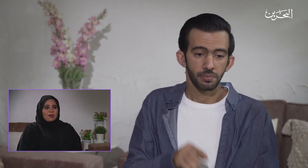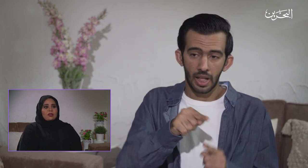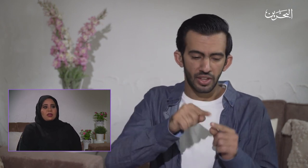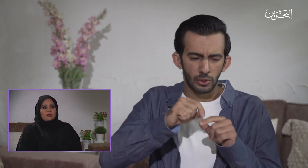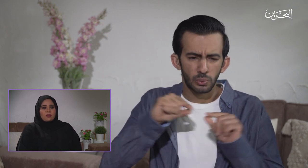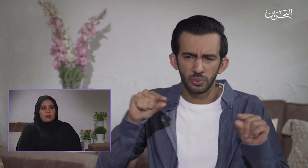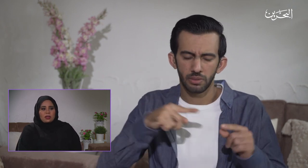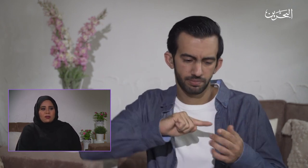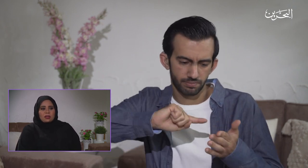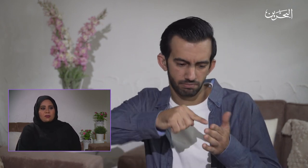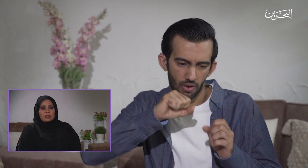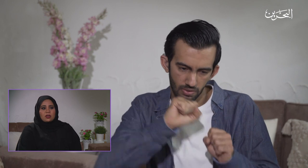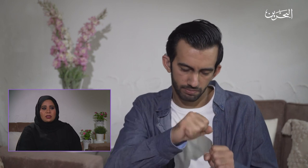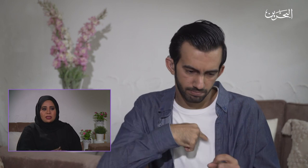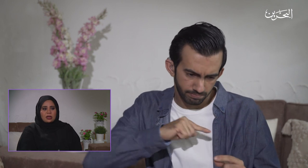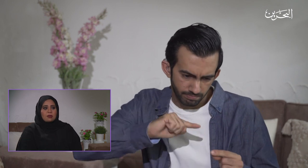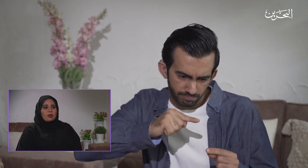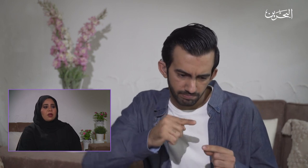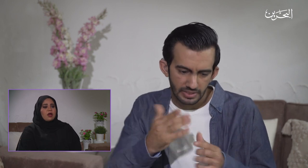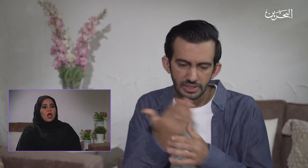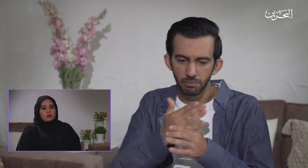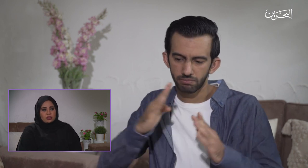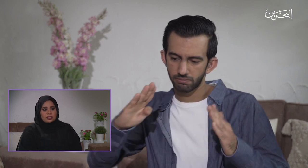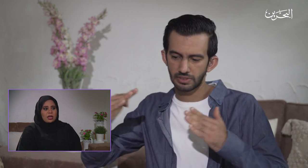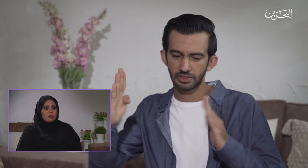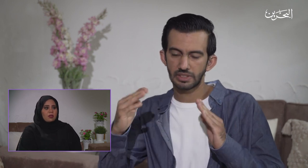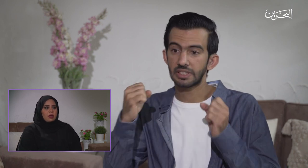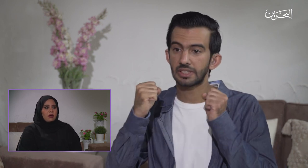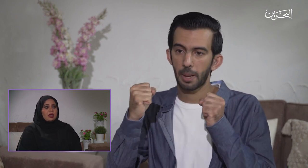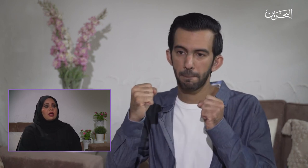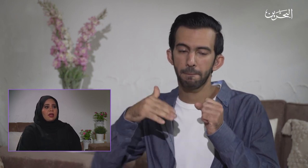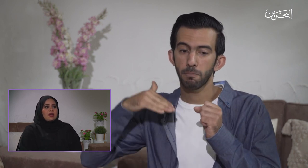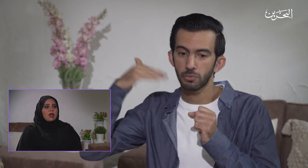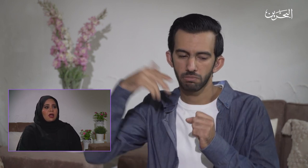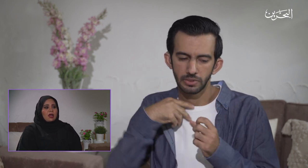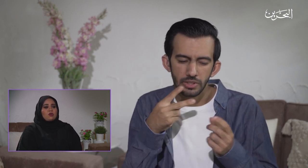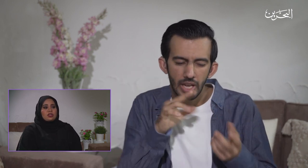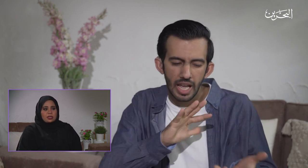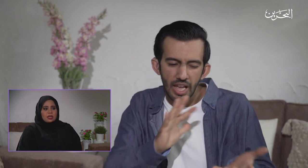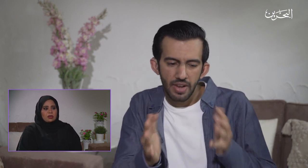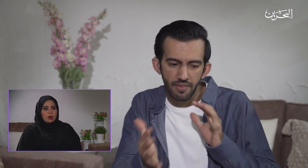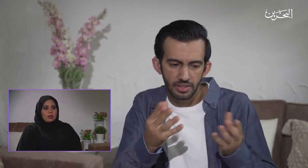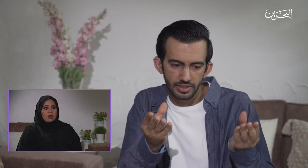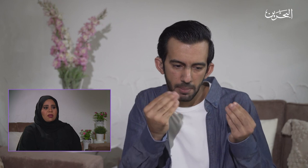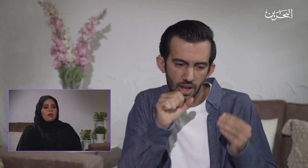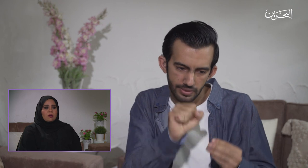في في في في شلون تركيب هذه الاله او شلون يتعلم هذه الاله او شلون يستخدم هذه الاله، فقام